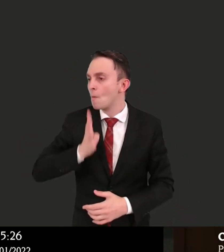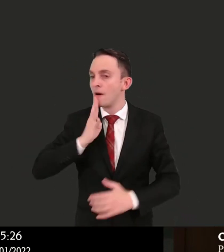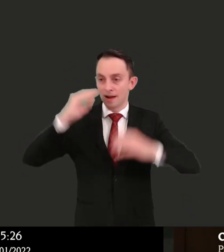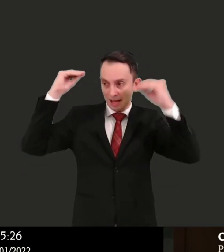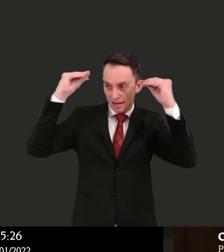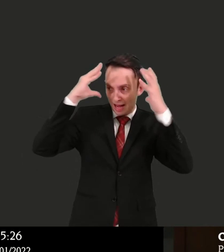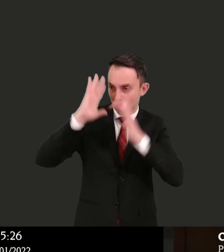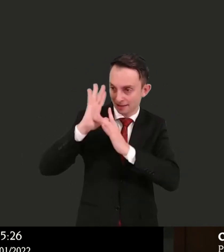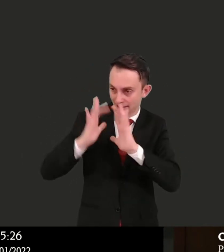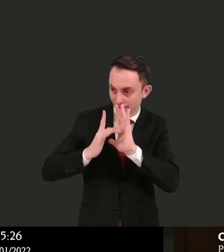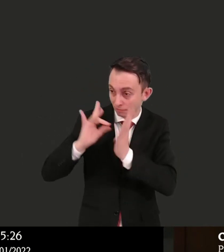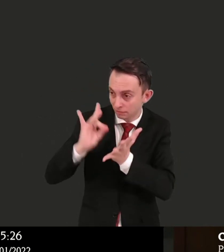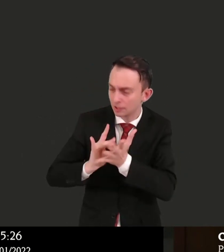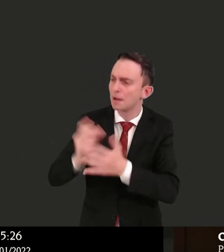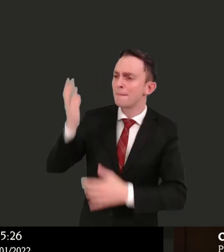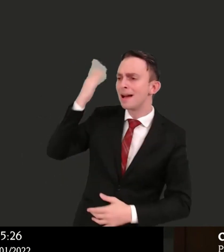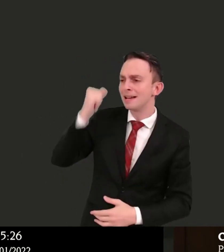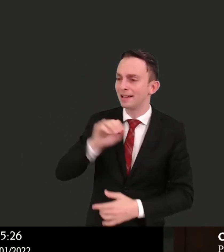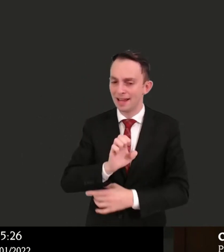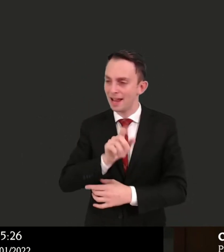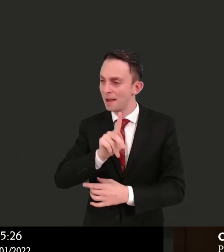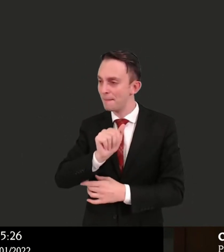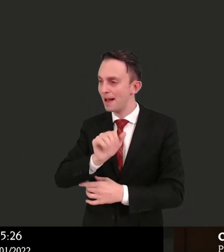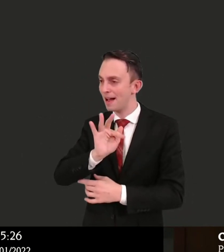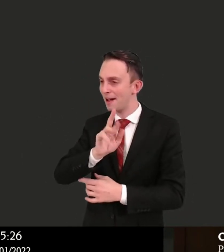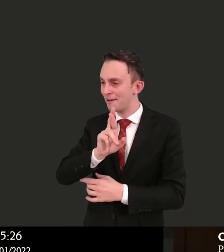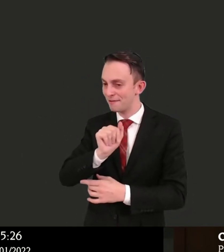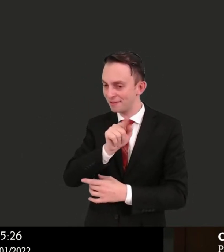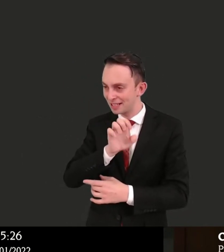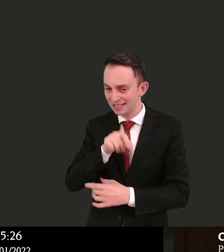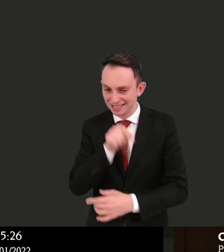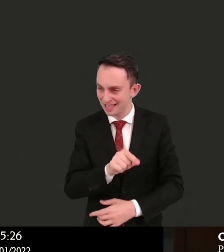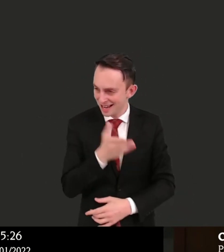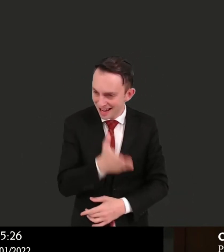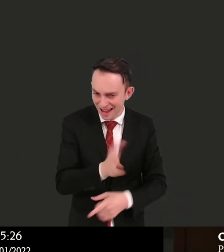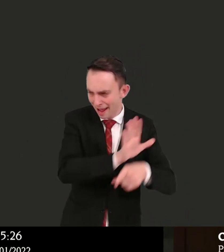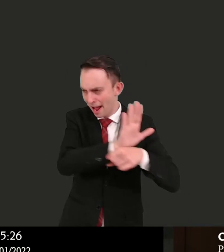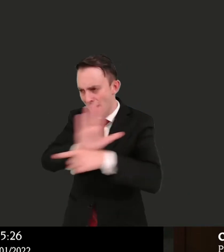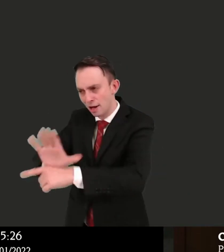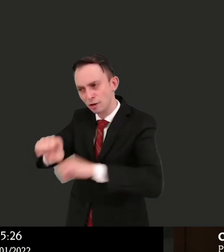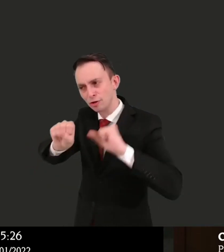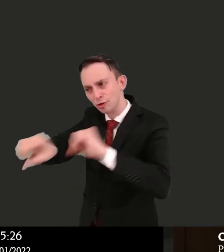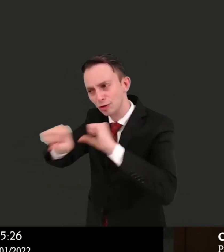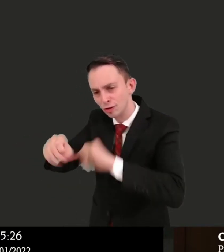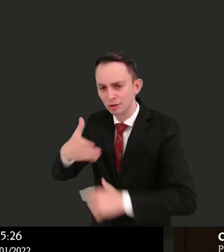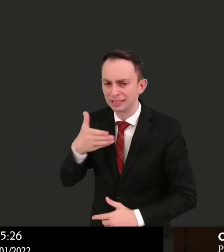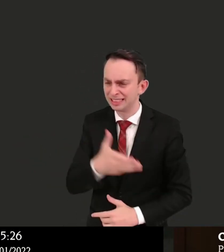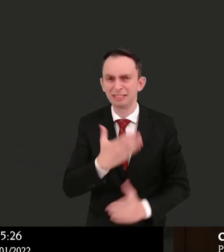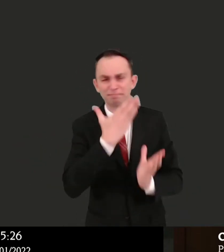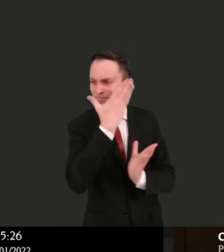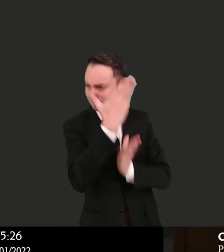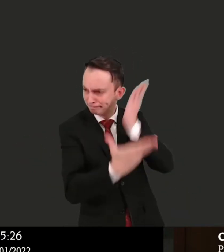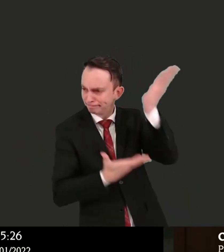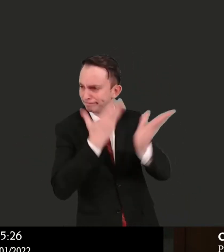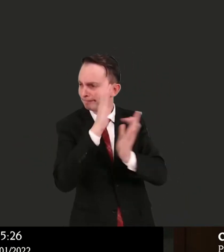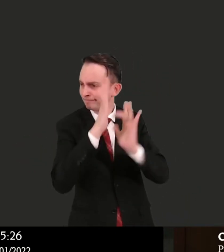como aprendestes de Epáfras, nosso amado conservo, que para vós é um fiel ministro de Cristo, o qual nos